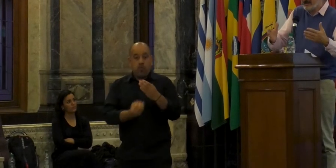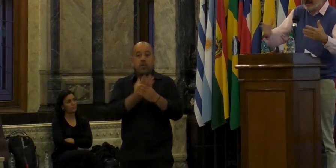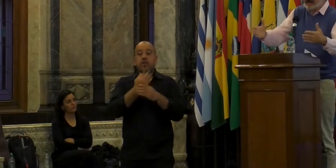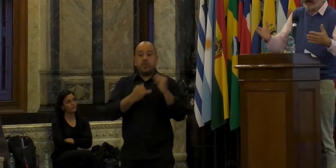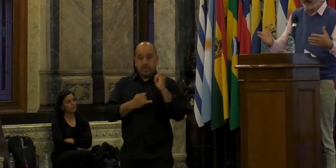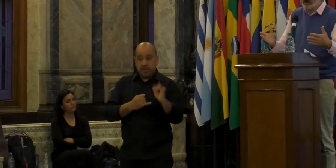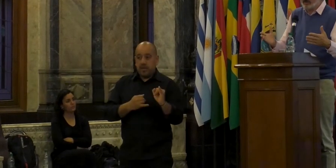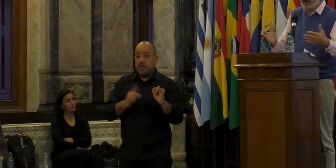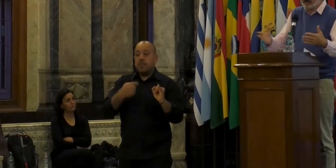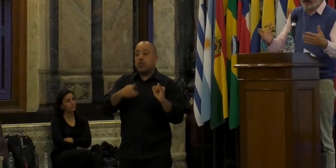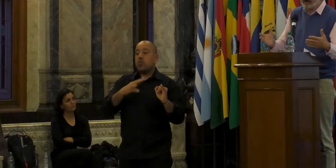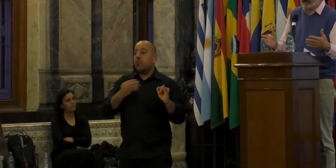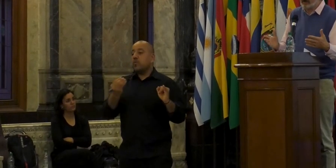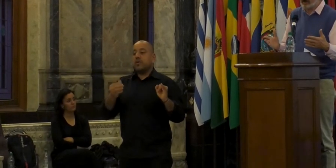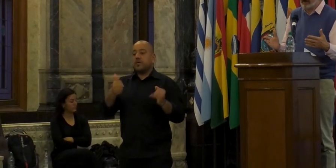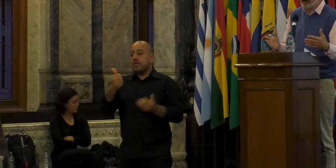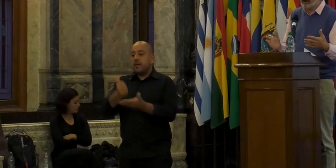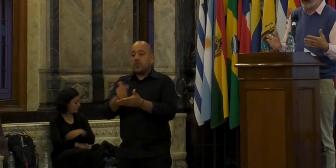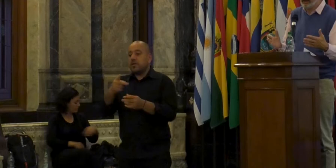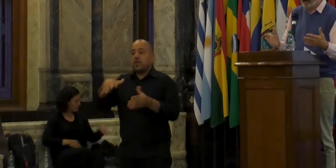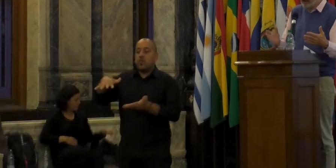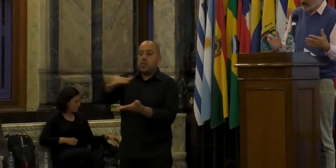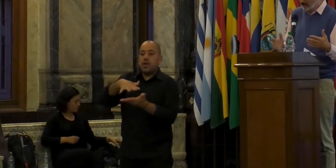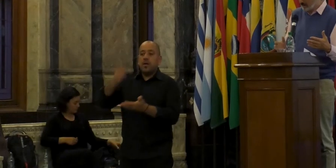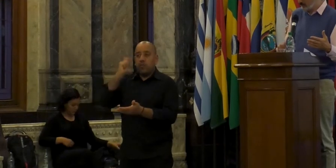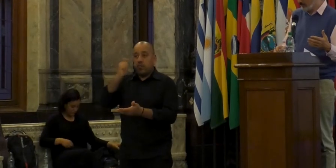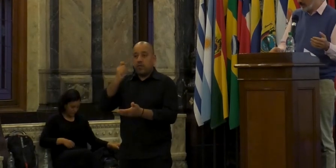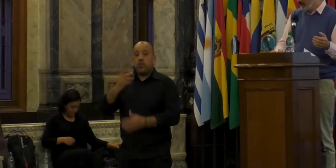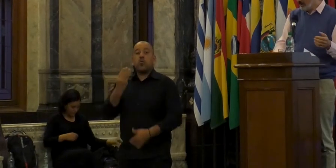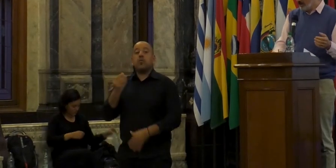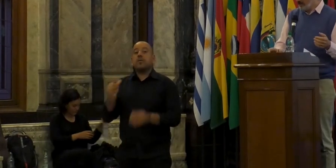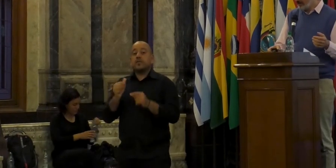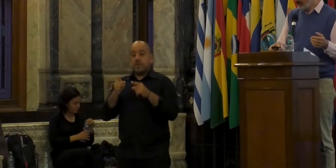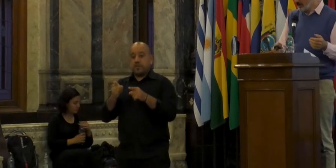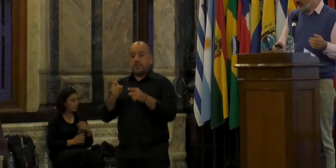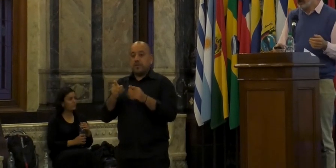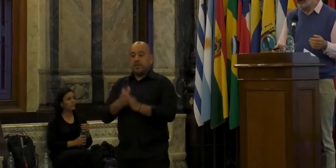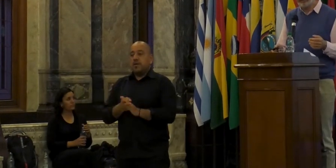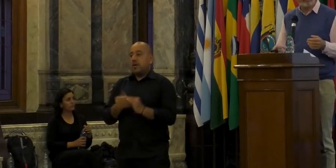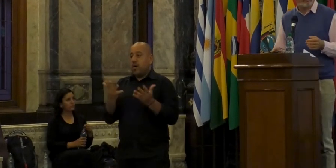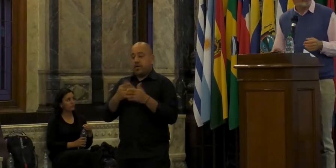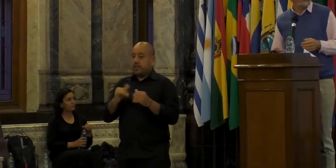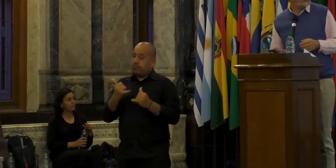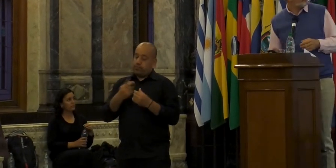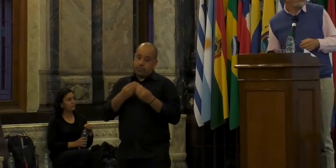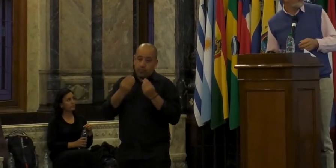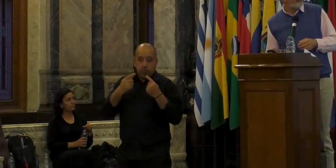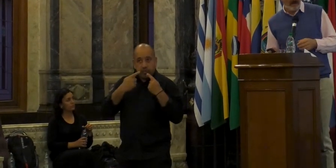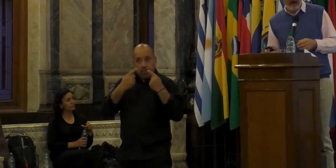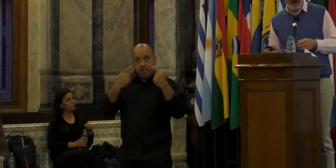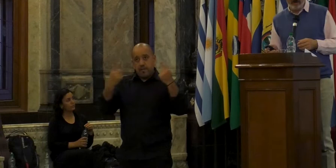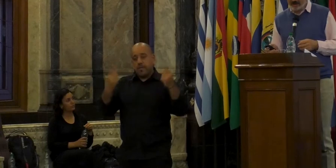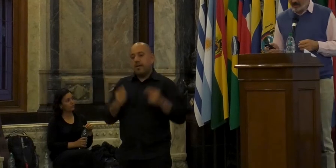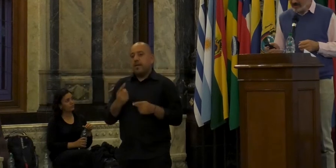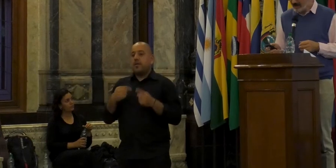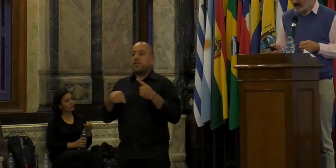y el estar en el espacio público y relacionarnos con él? Nada más y nada menos. Bueno, me he extendido mucho, entonces vais